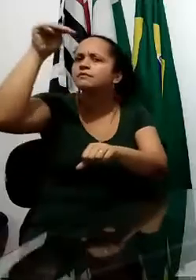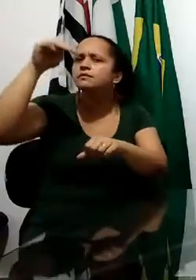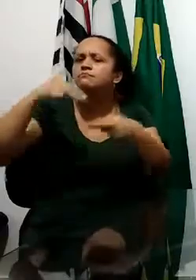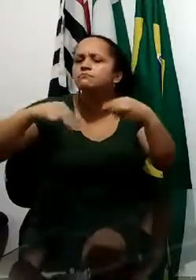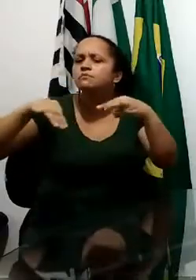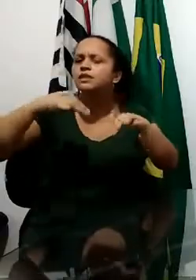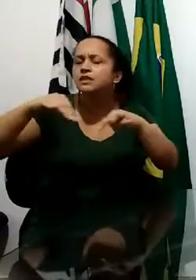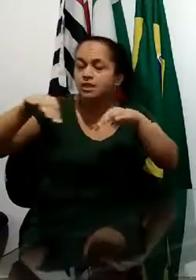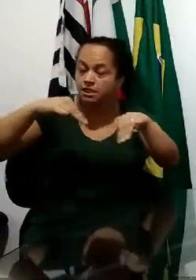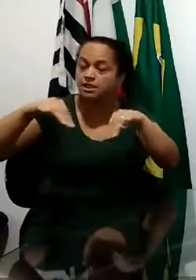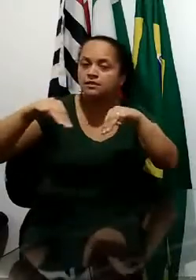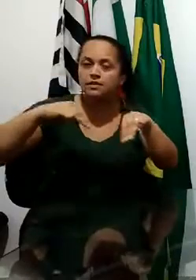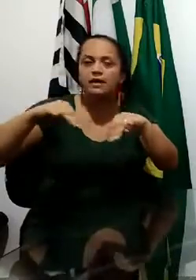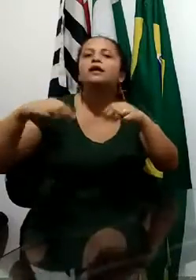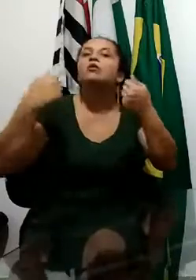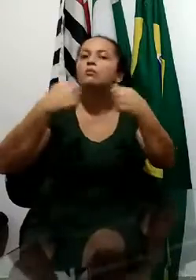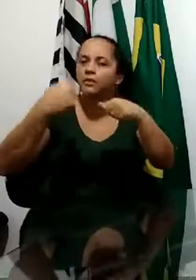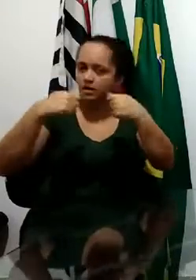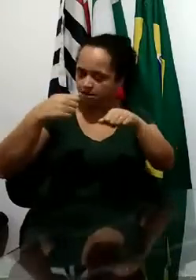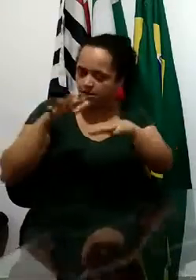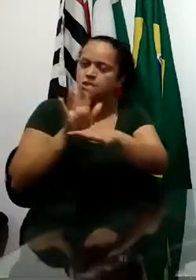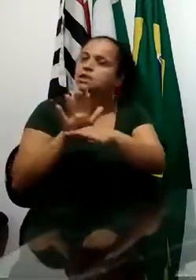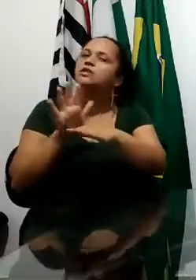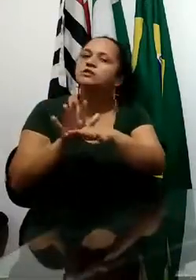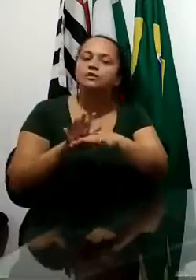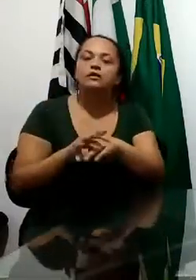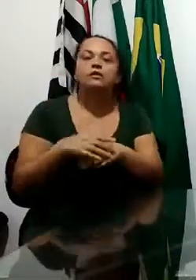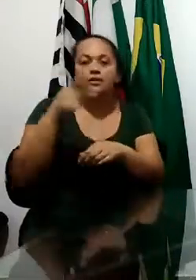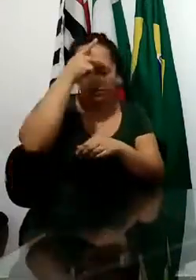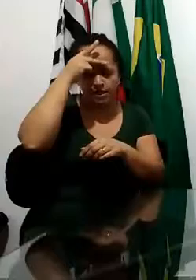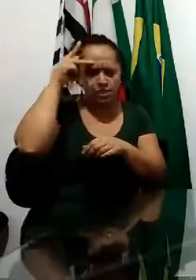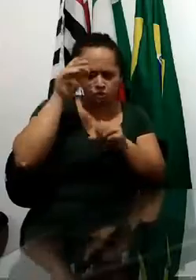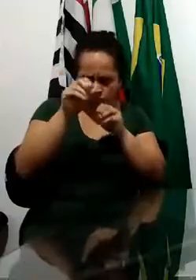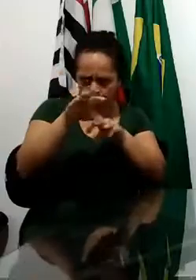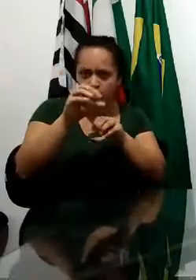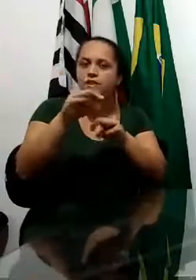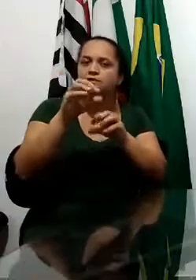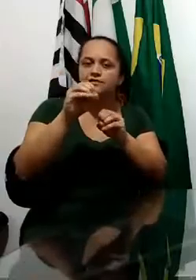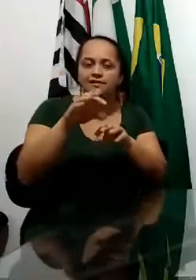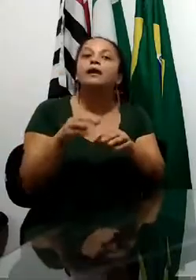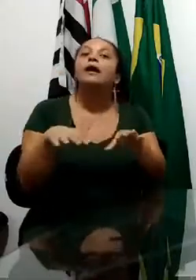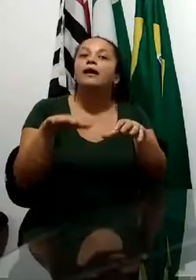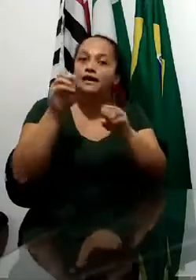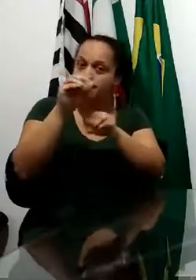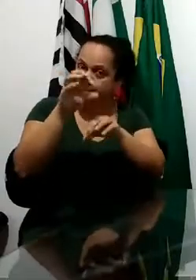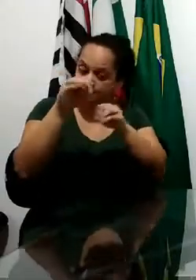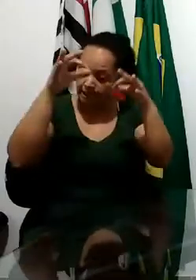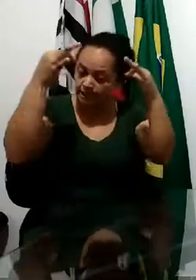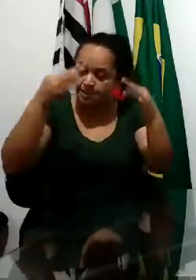ministério. Aquele que ensina, esmere-se em fazê-lo.